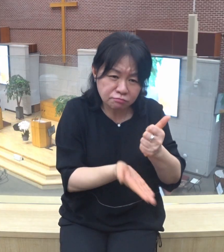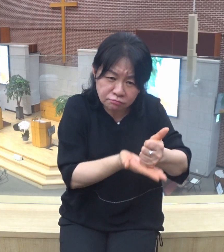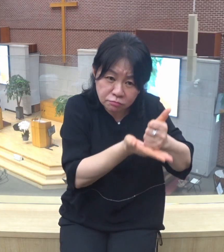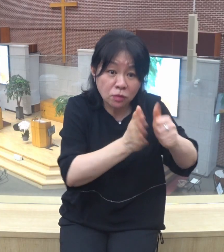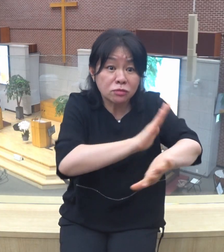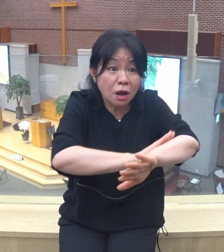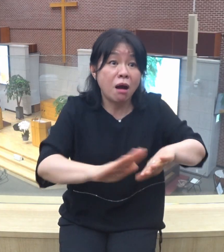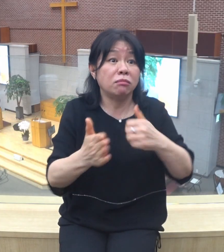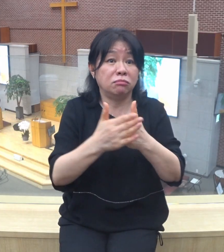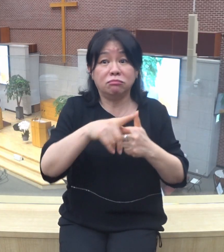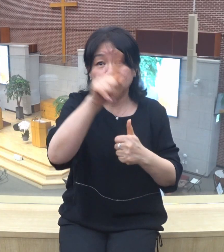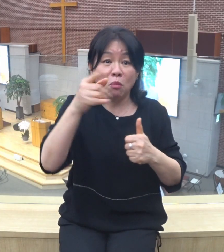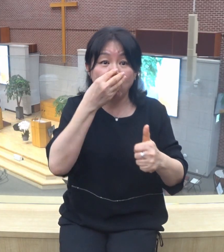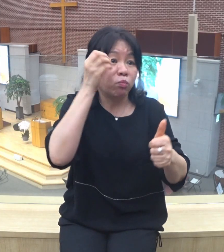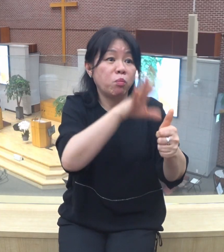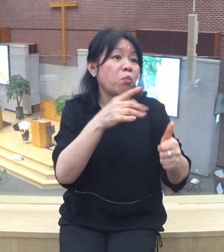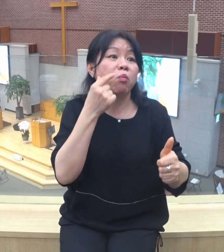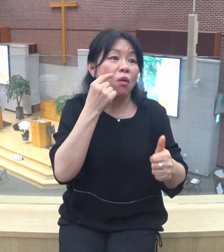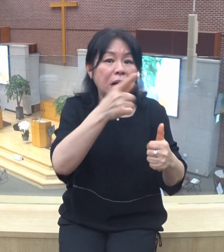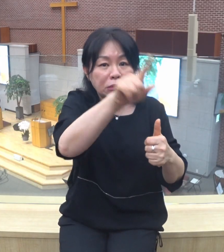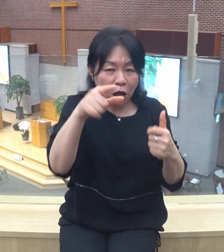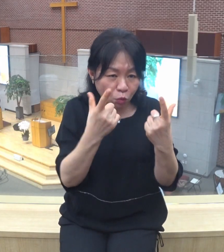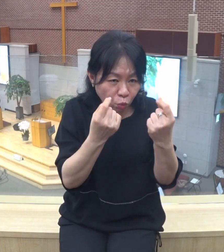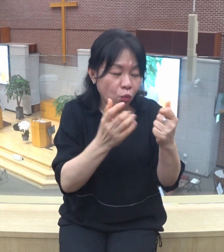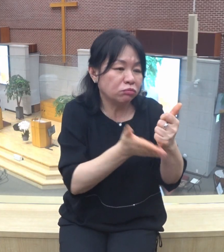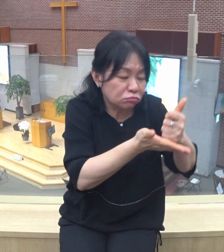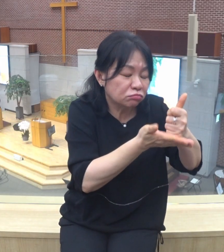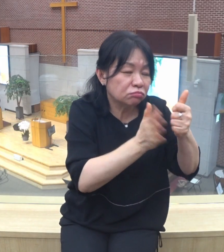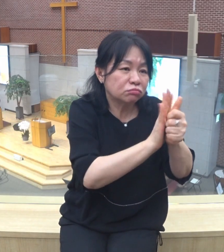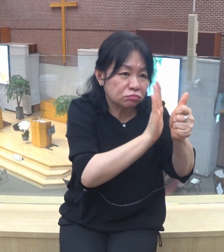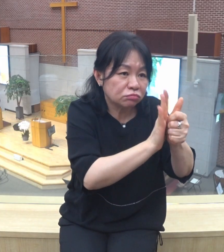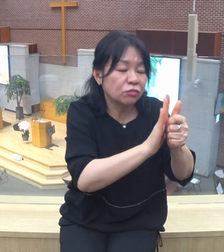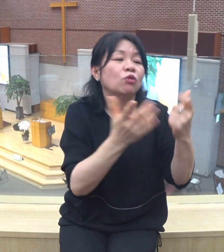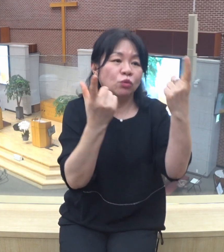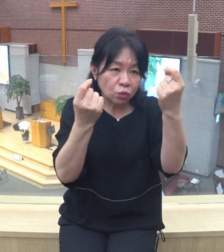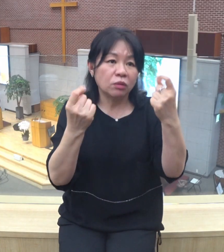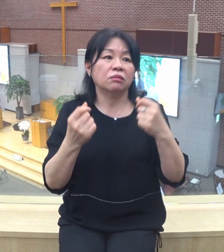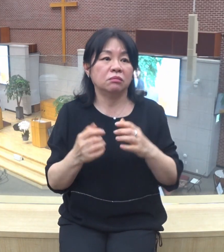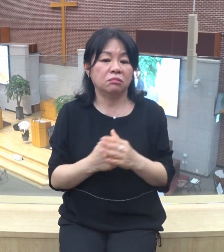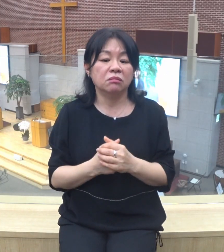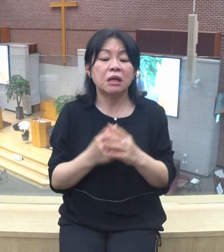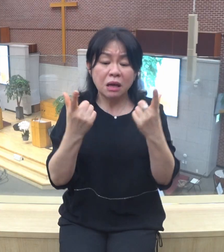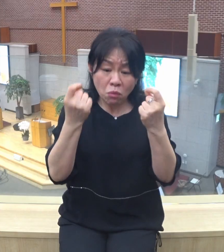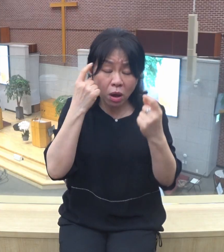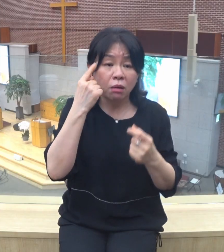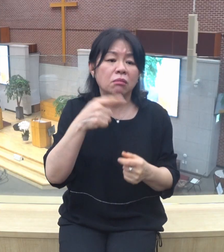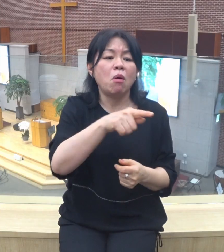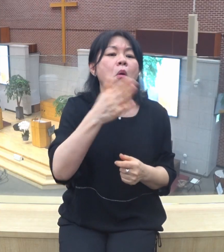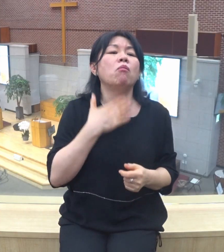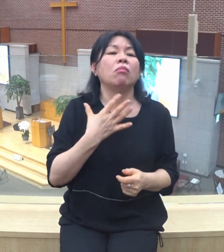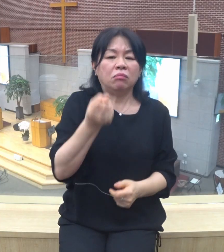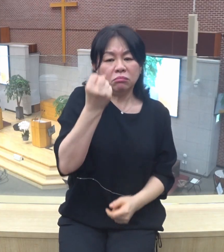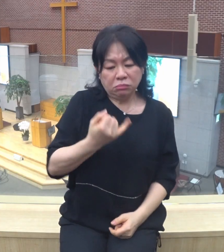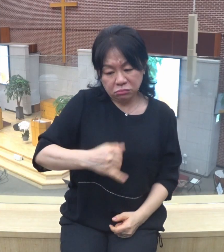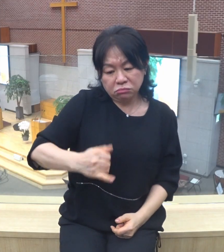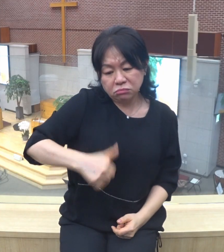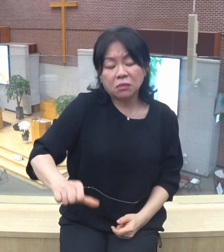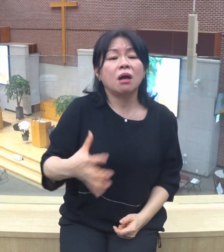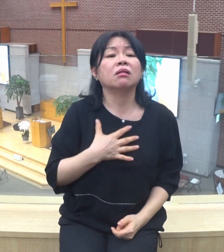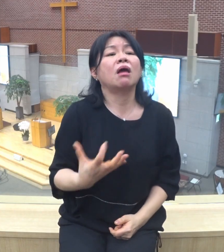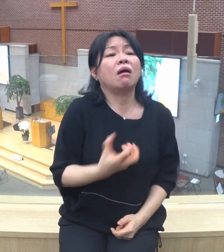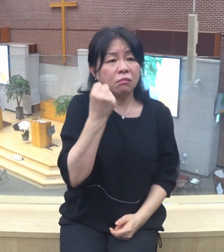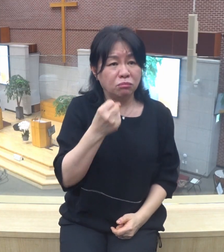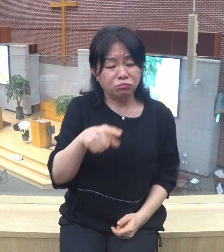않겠습니까? 왜 괴롭지 않겠습니까? 그런데 나의 자녀이기 때문에 사랑하고 귀히